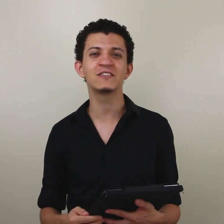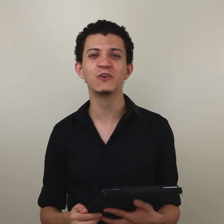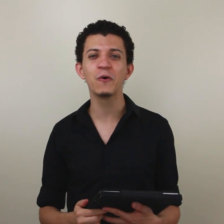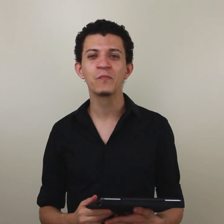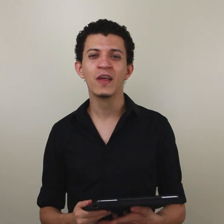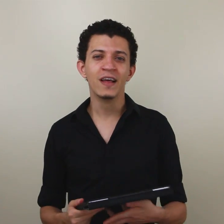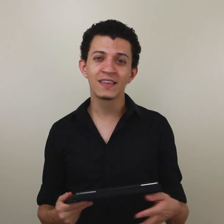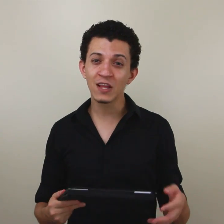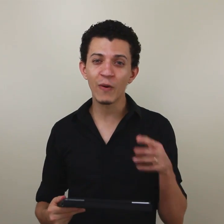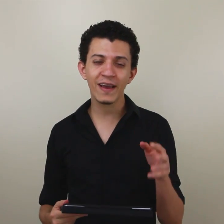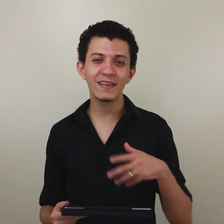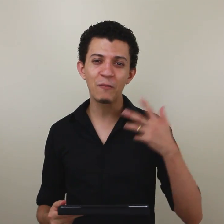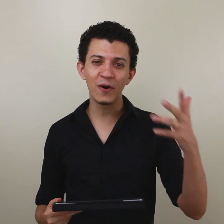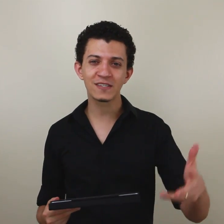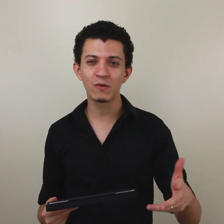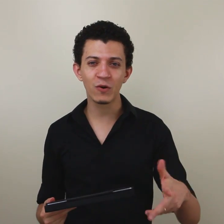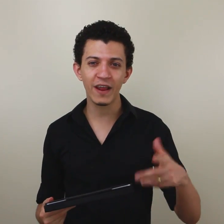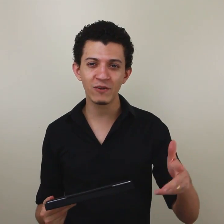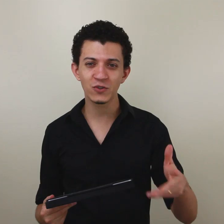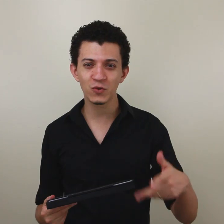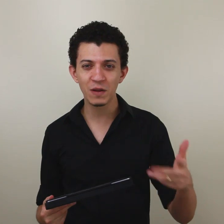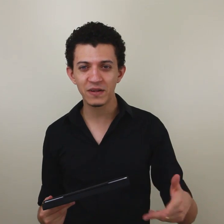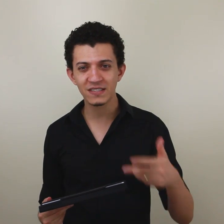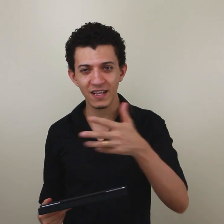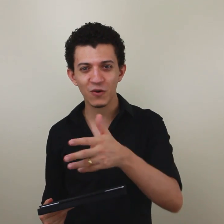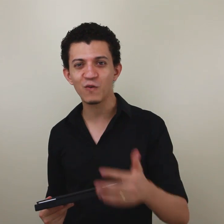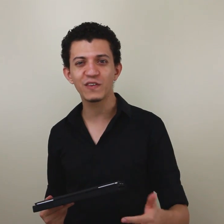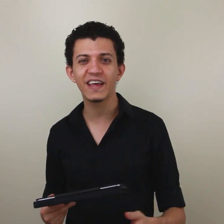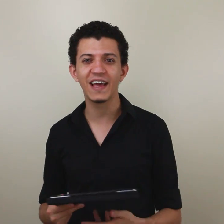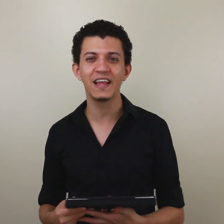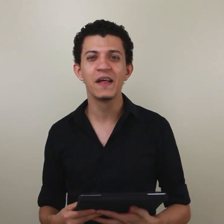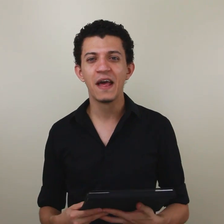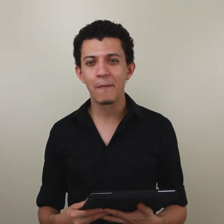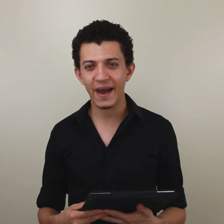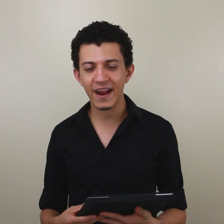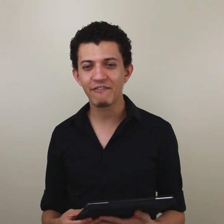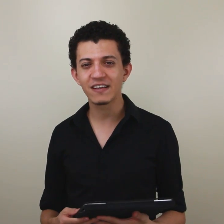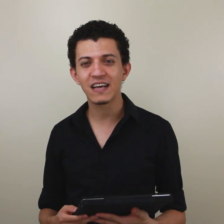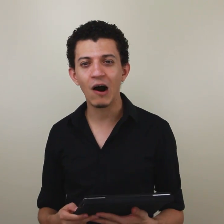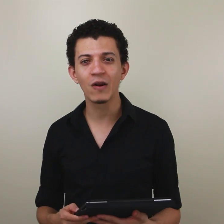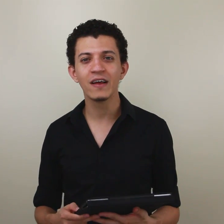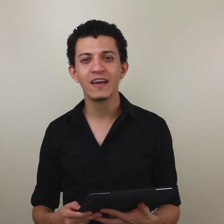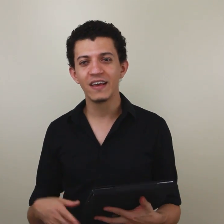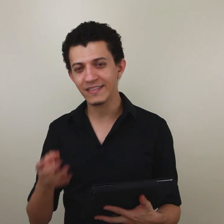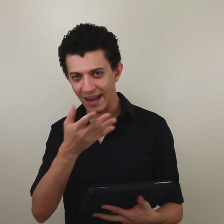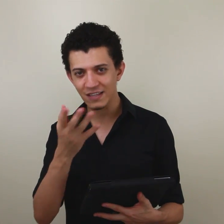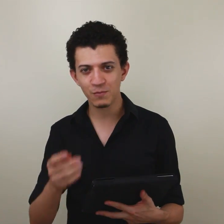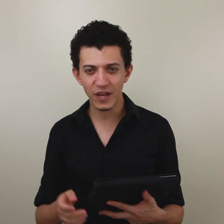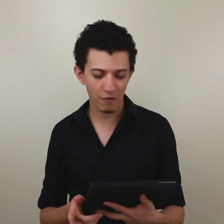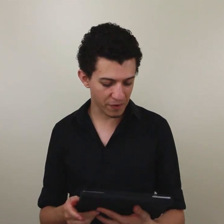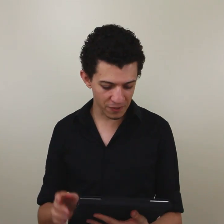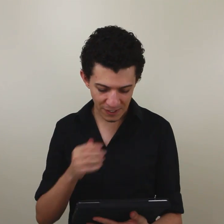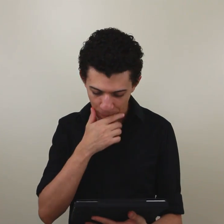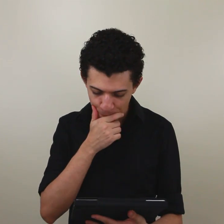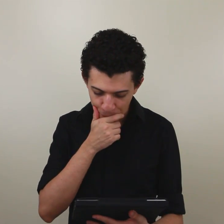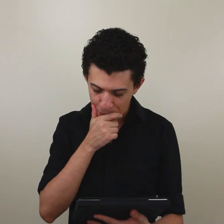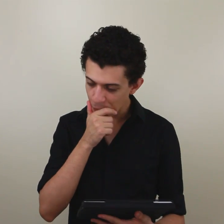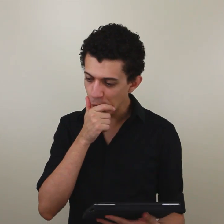ensinou. Tanto é que depois, quando eu criei o Instituto Livre Escrita, eu convidei ele para gravar essa aula e está lá disponível para você.